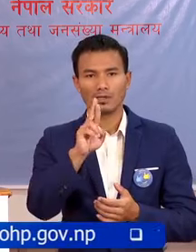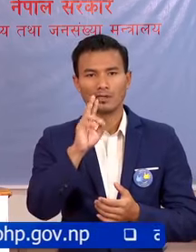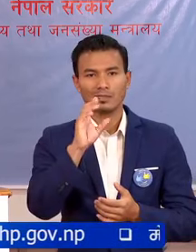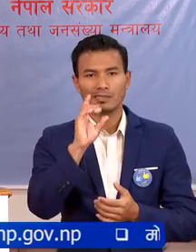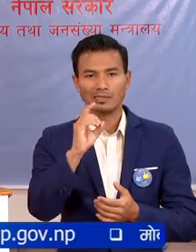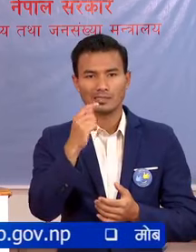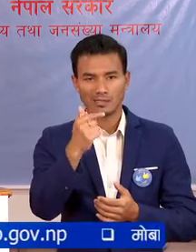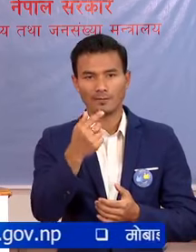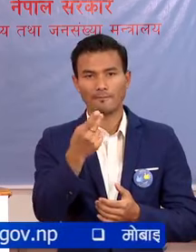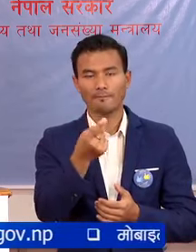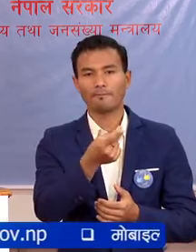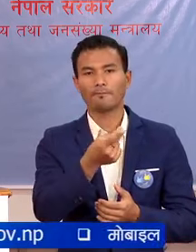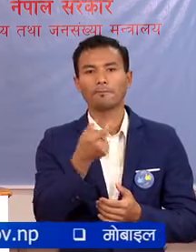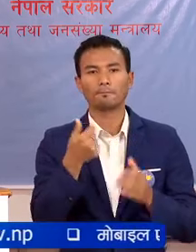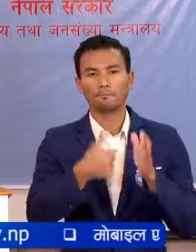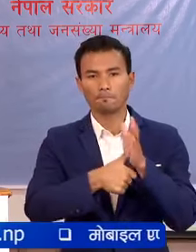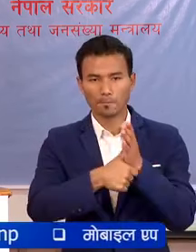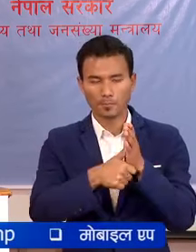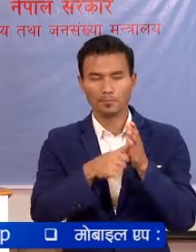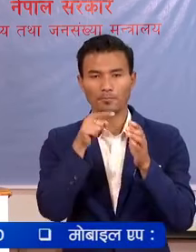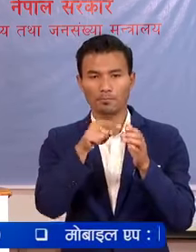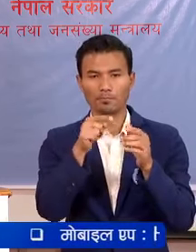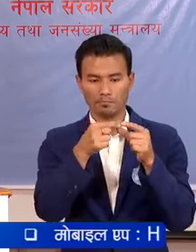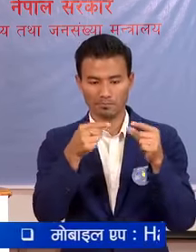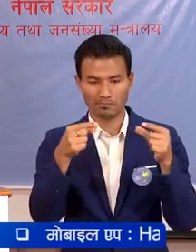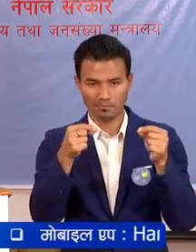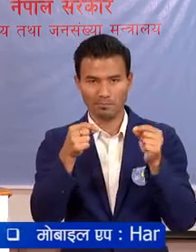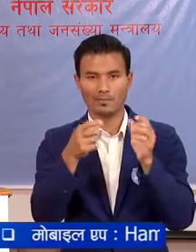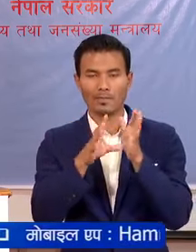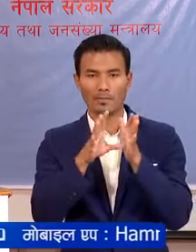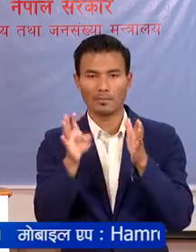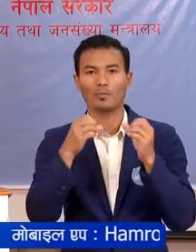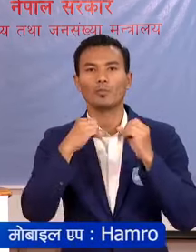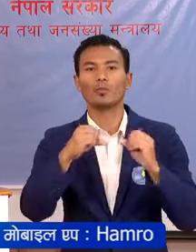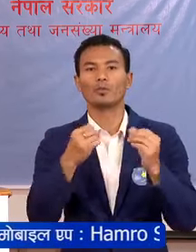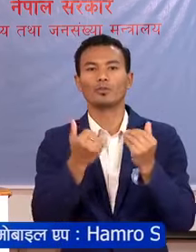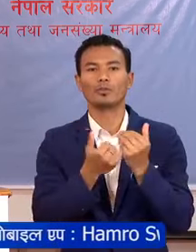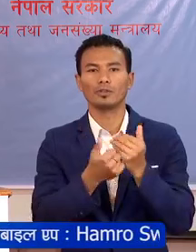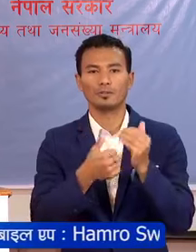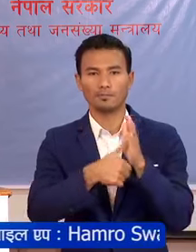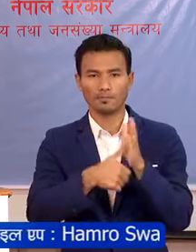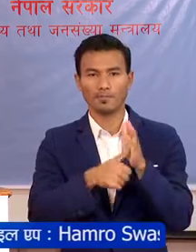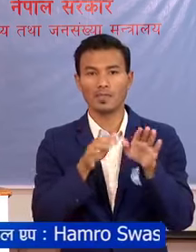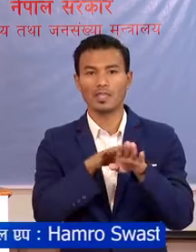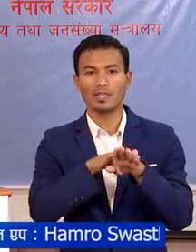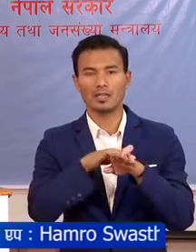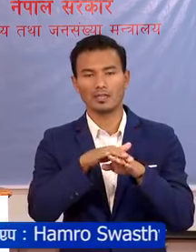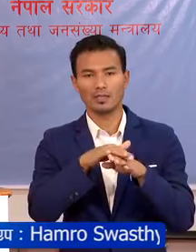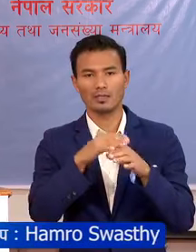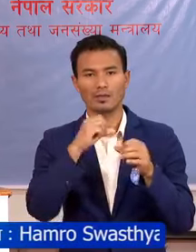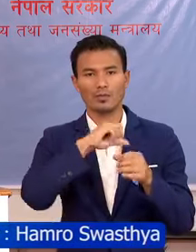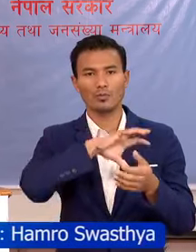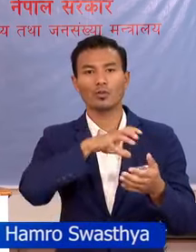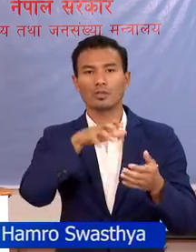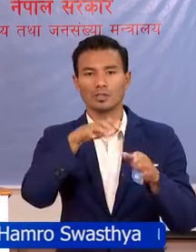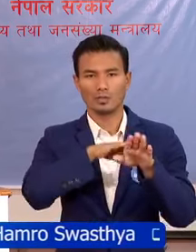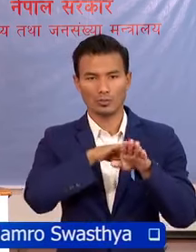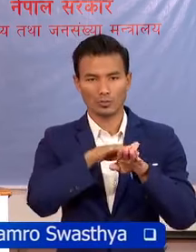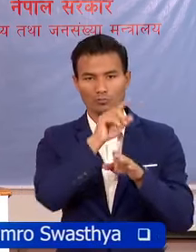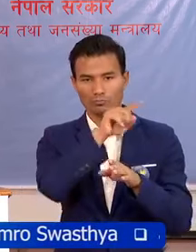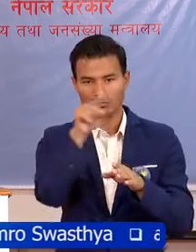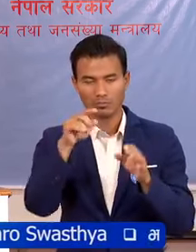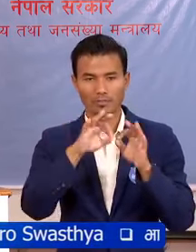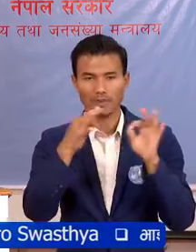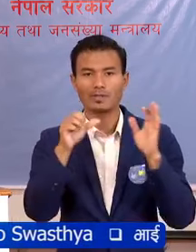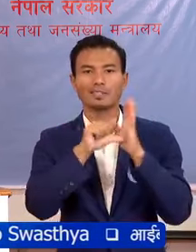यूरापिट डाइगनोस्टिक कीट बाट गरी नेपरिक्षेन। आम्रों देरेज़सो परदेसहरु मां का